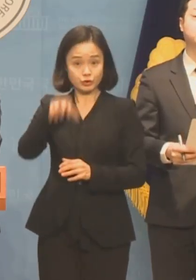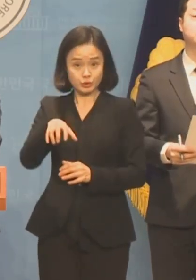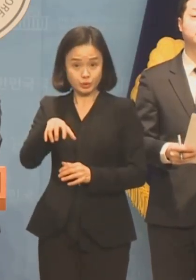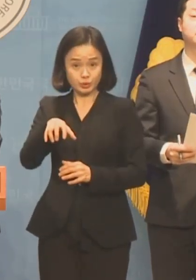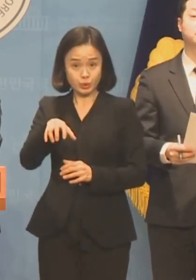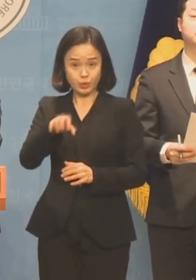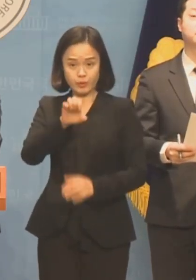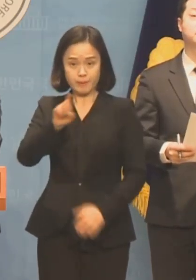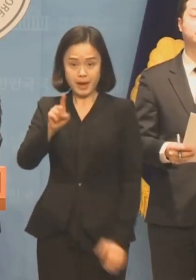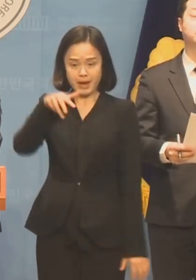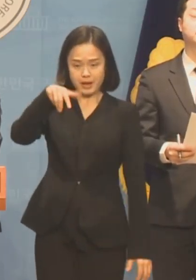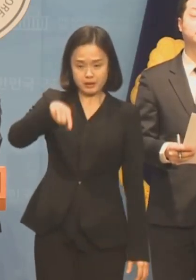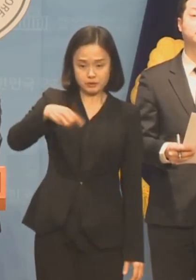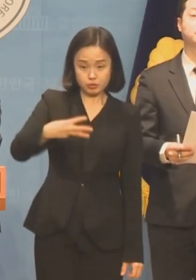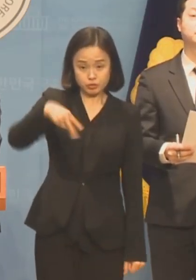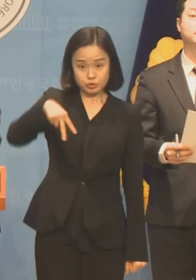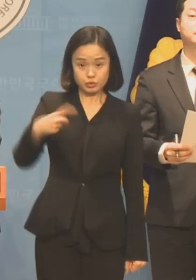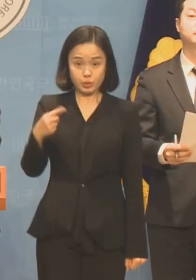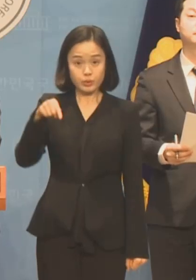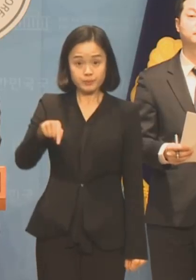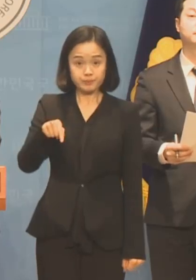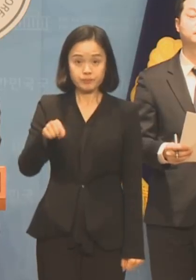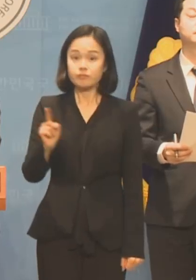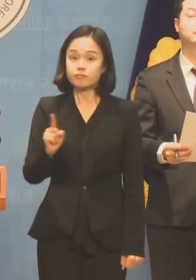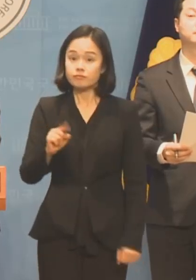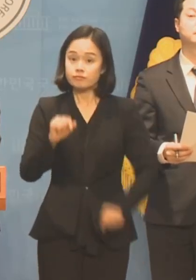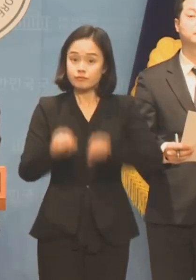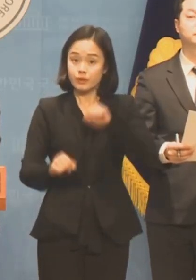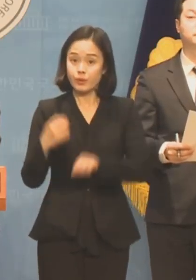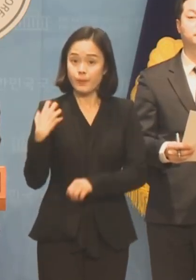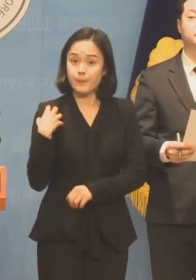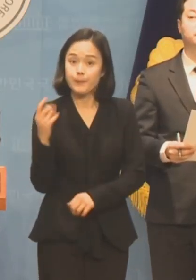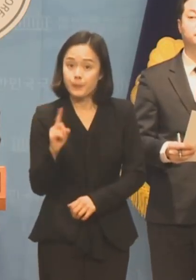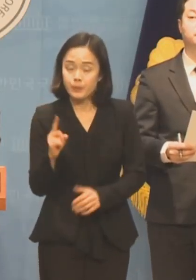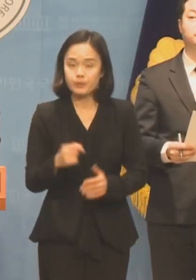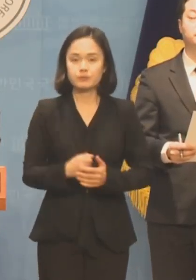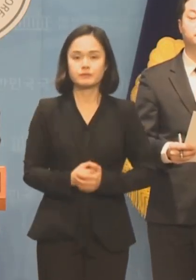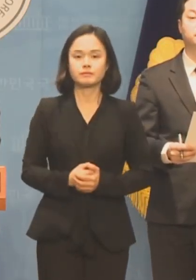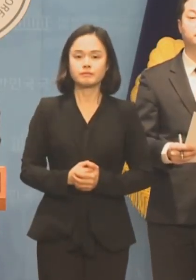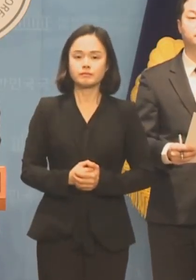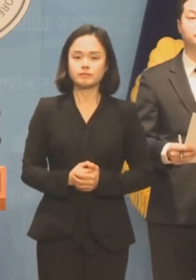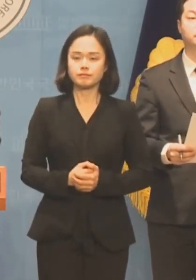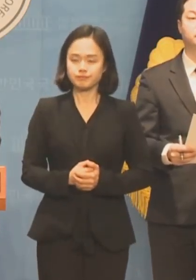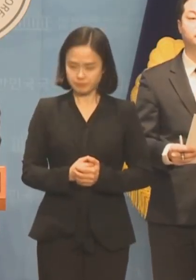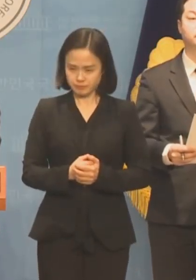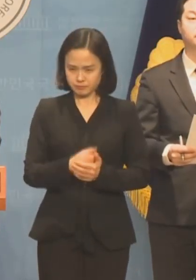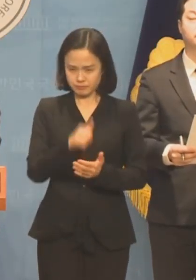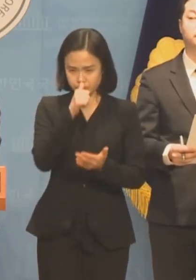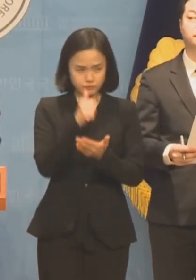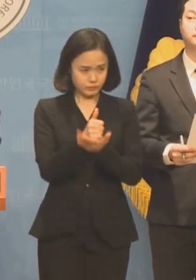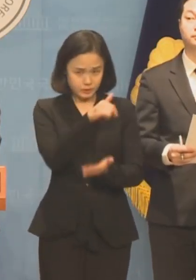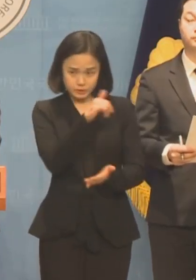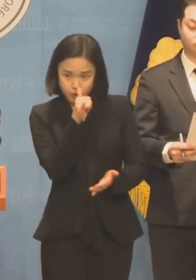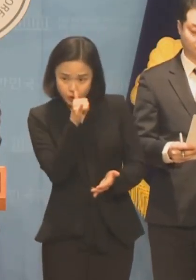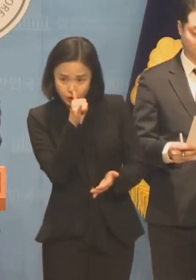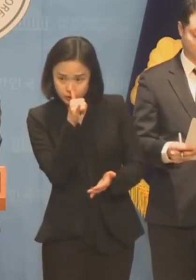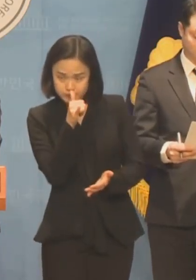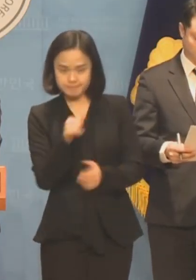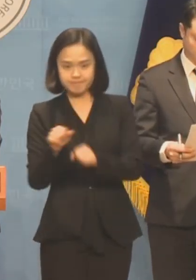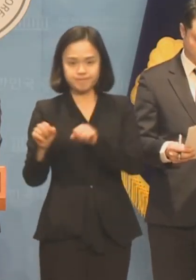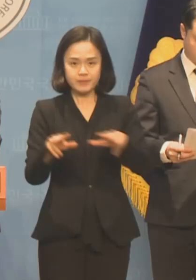제보한 허위 정보와 내란 행위 등을 신속하고 투명하게 대응하기 위해 출범한 플랫폼으로